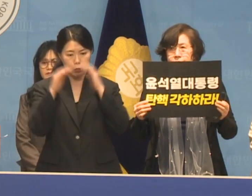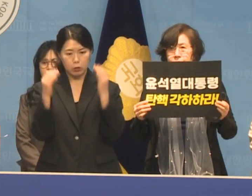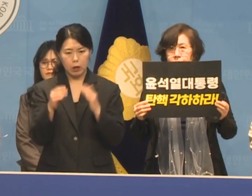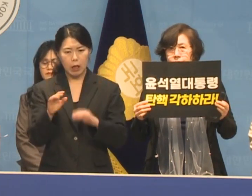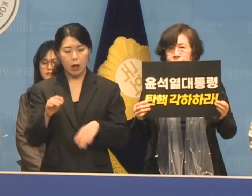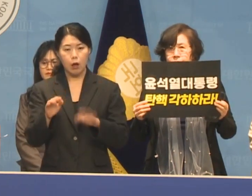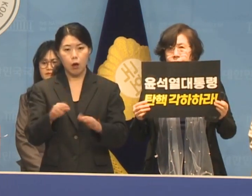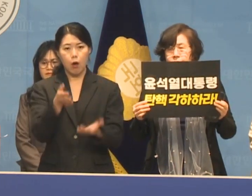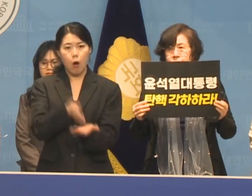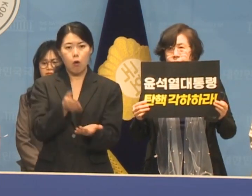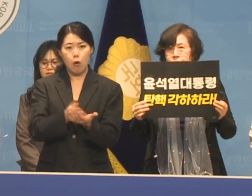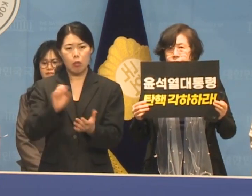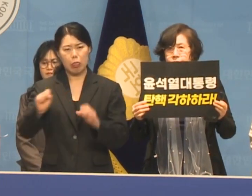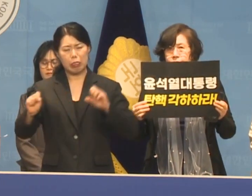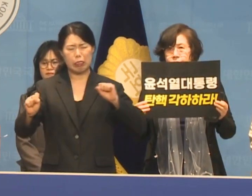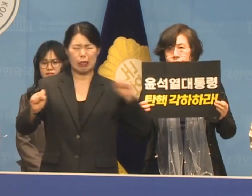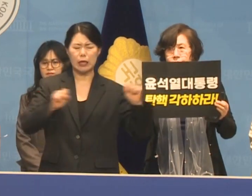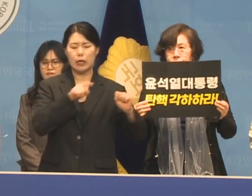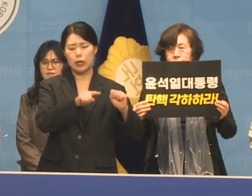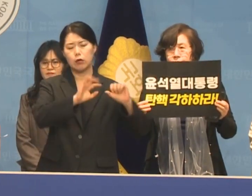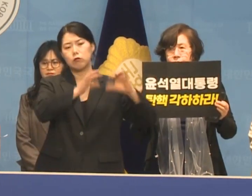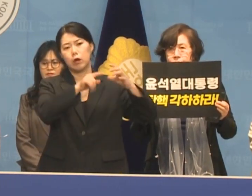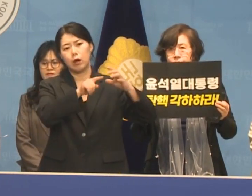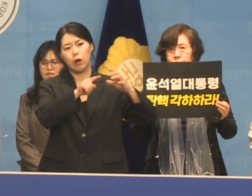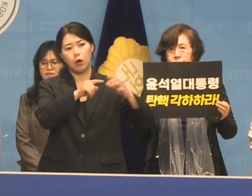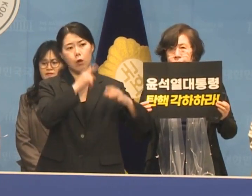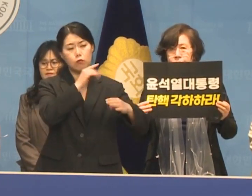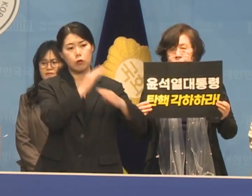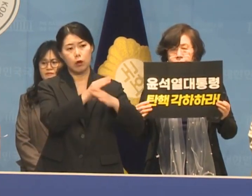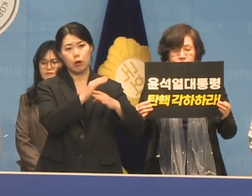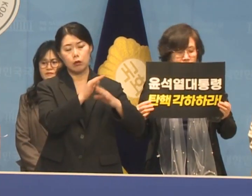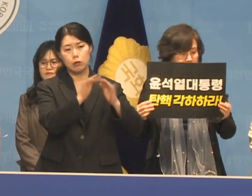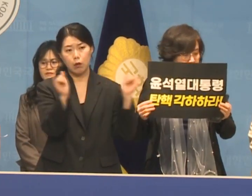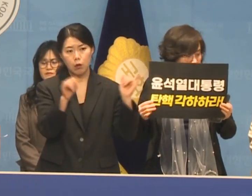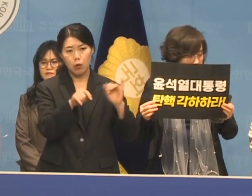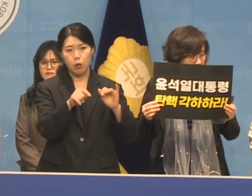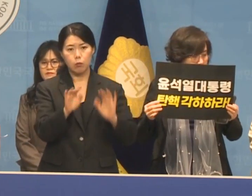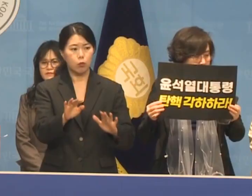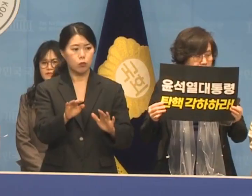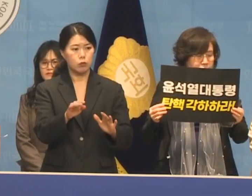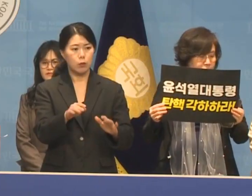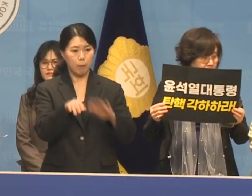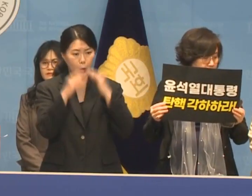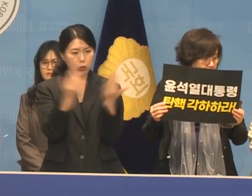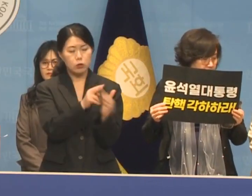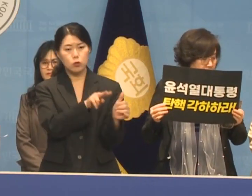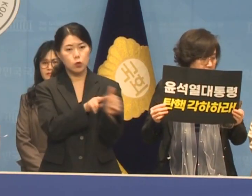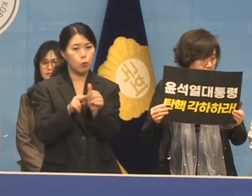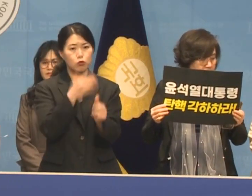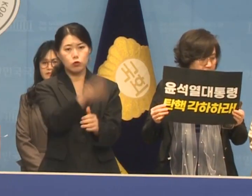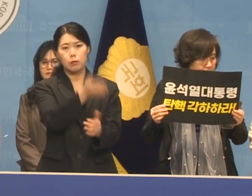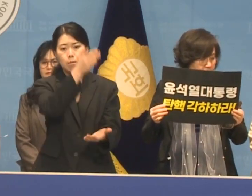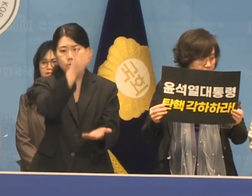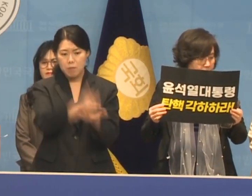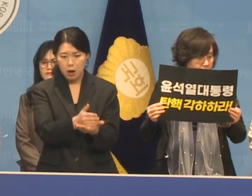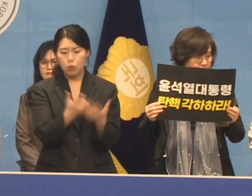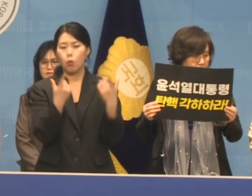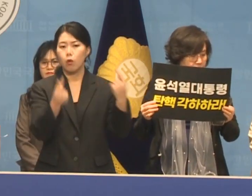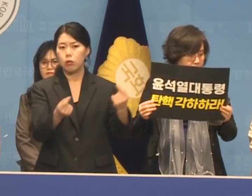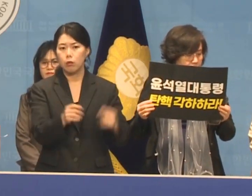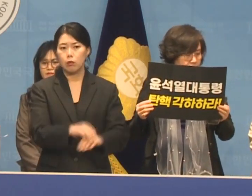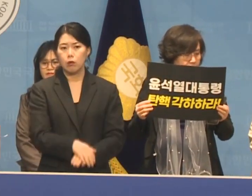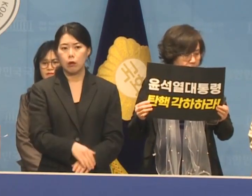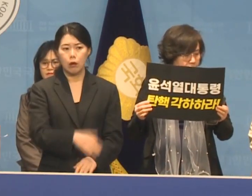언론 통제 국가에서 북한 동포들에게 초보적인 외부 정보조차도 보내지 말라는 신호로 김정은의